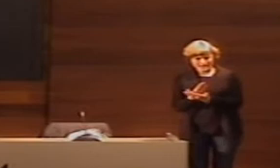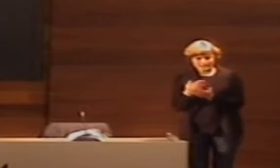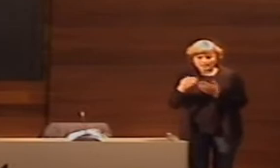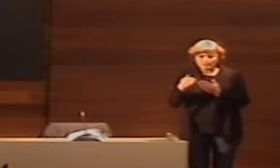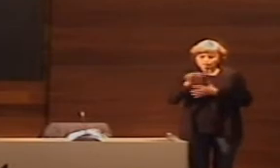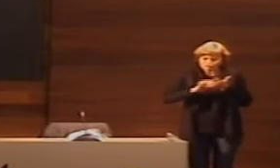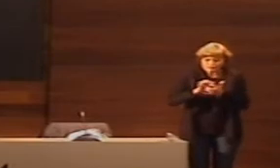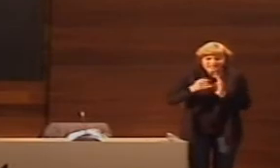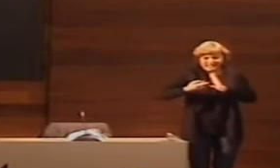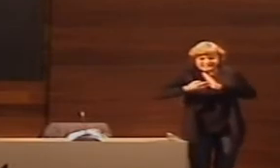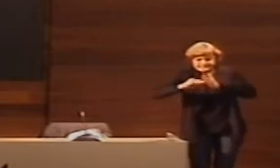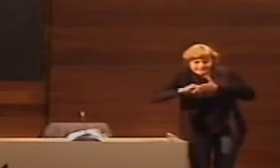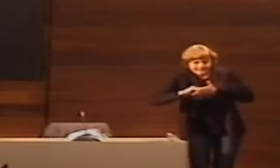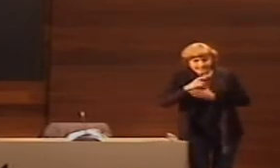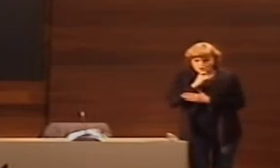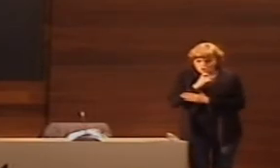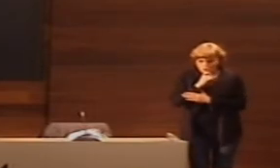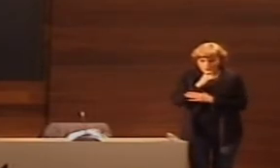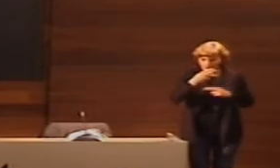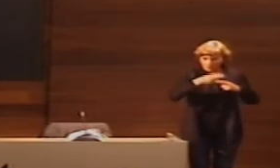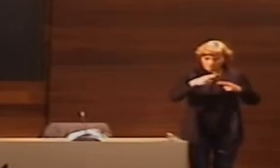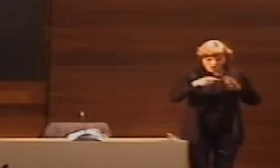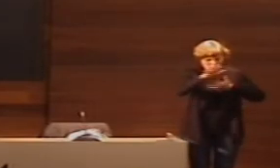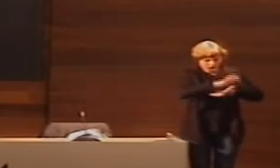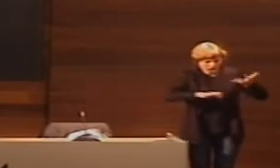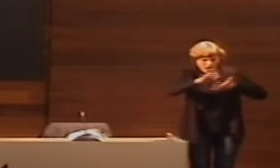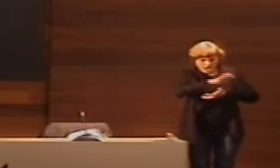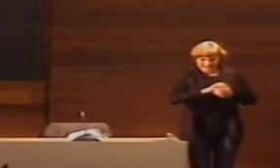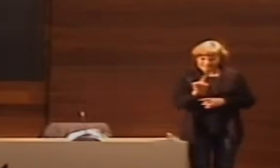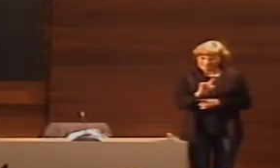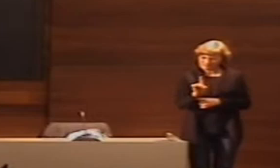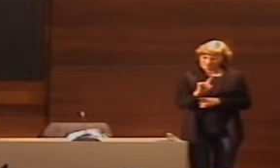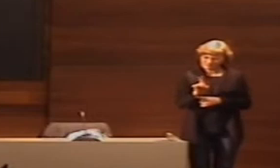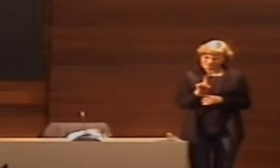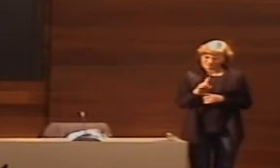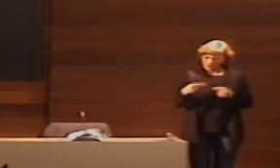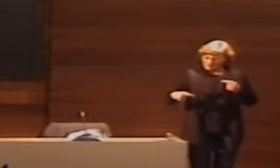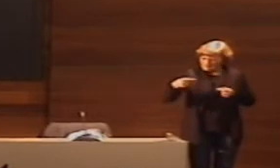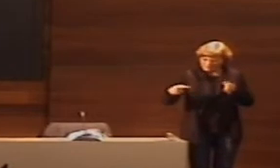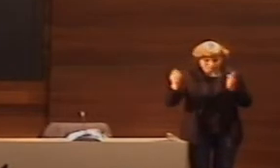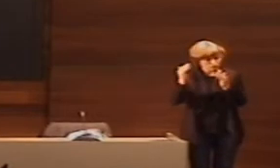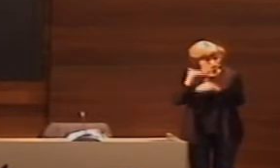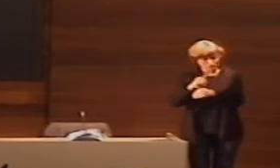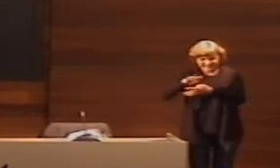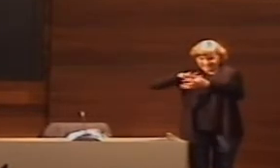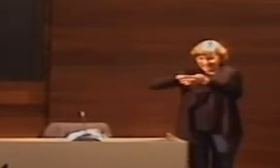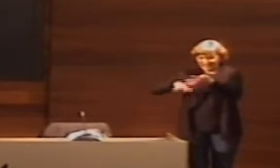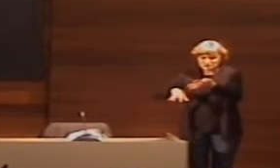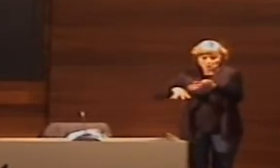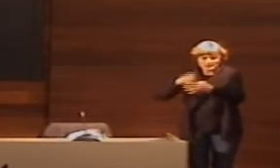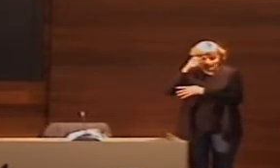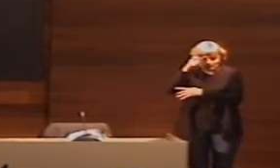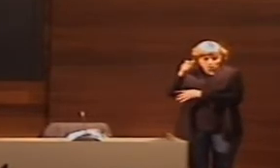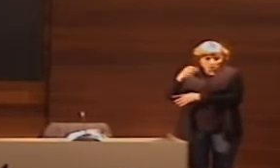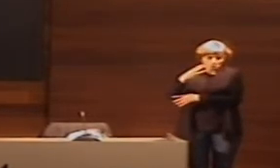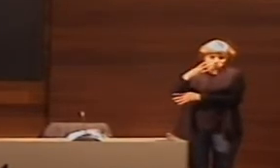técnicas que políticas y eso ha facilitado. Sí, no quiero decir que no haya habido discusiones, ¿eh? En Cataluña pues creo que han sido 3 o 4